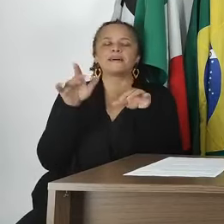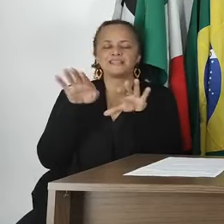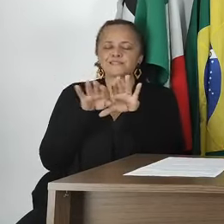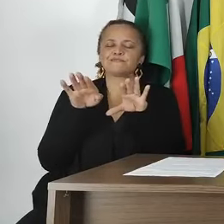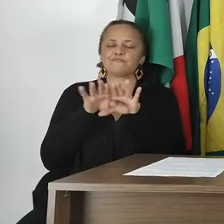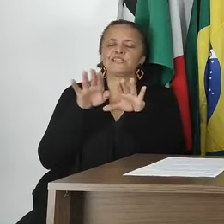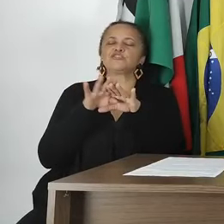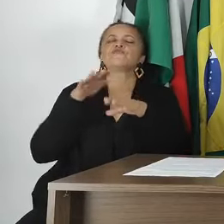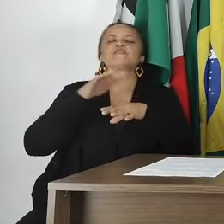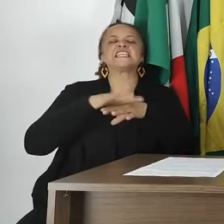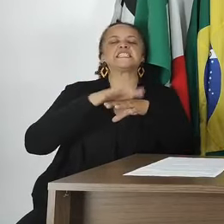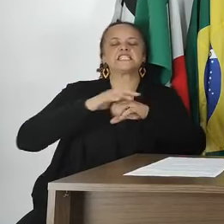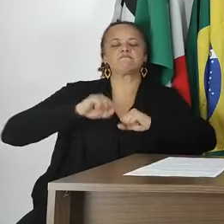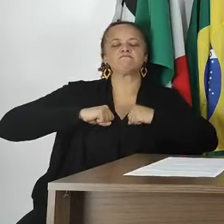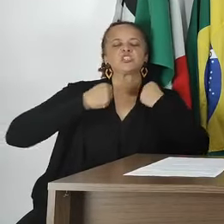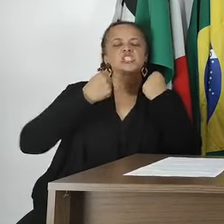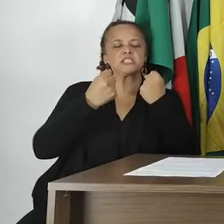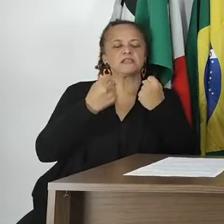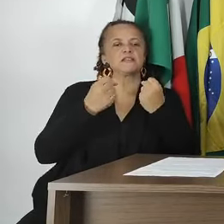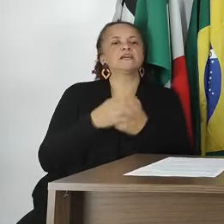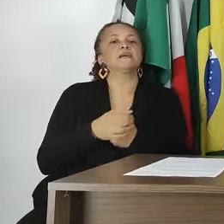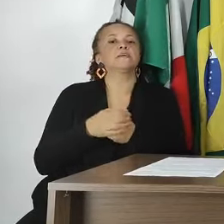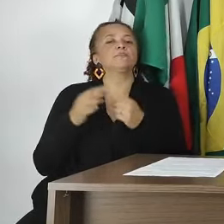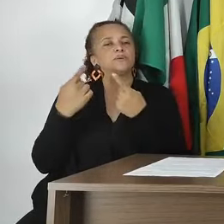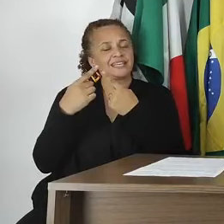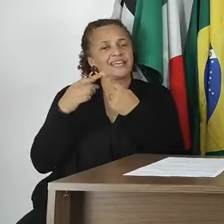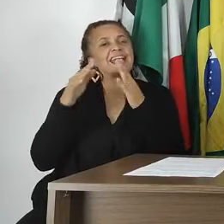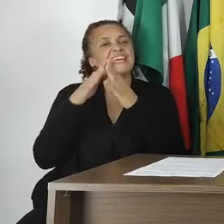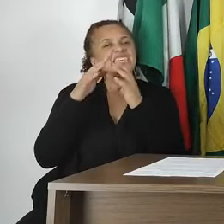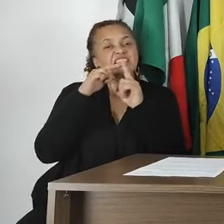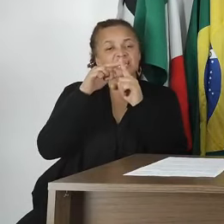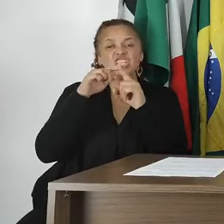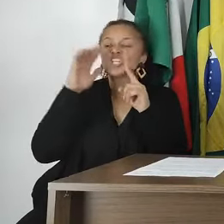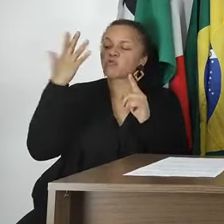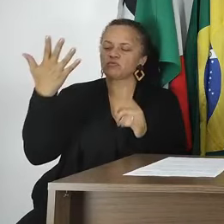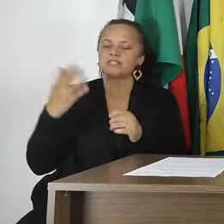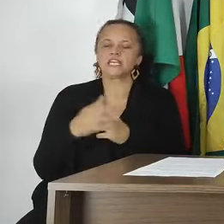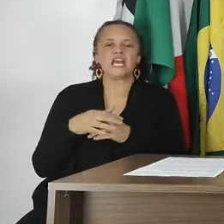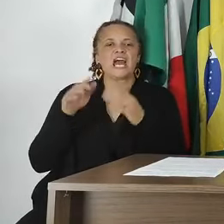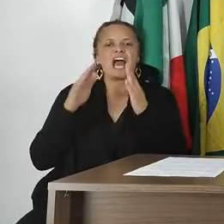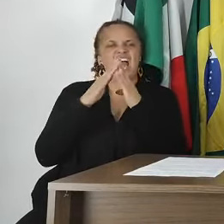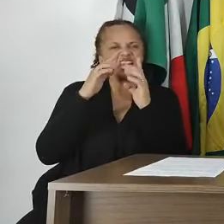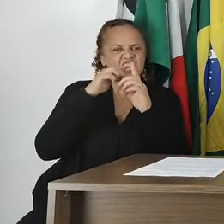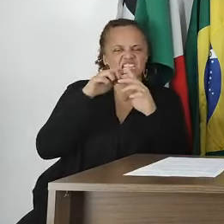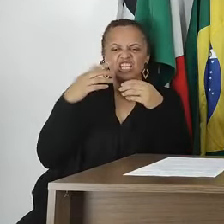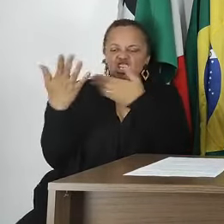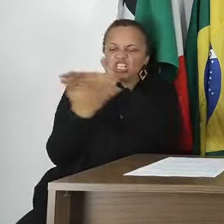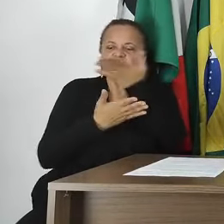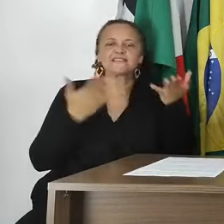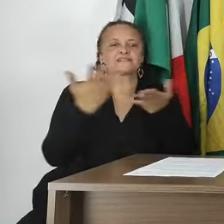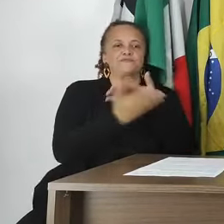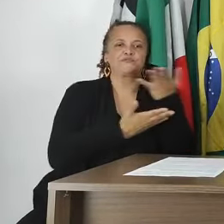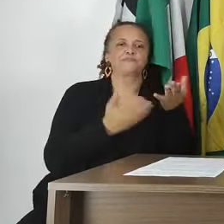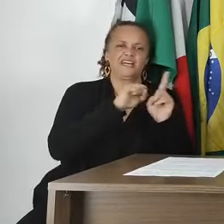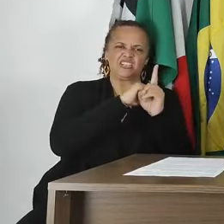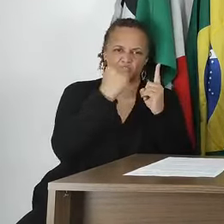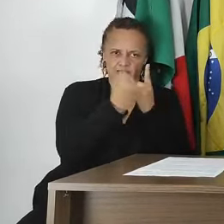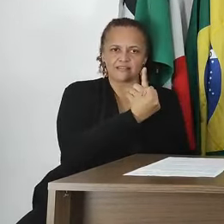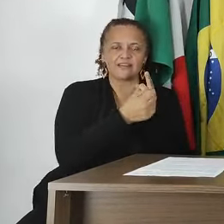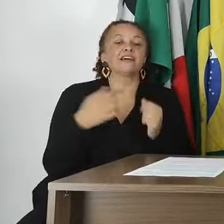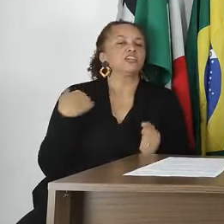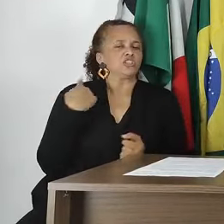ação, onde que a igreja possa funcionar, onde a igreja possa realmente fazer a diferença. E nós temos que andar na contramão do mundo.